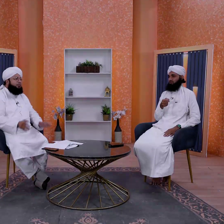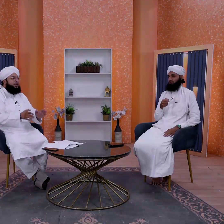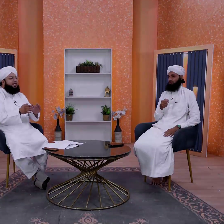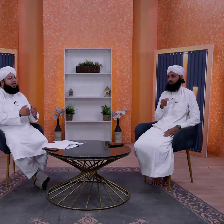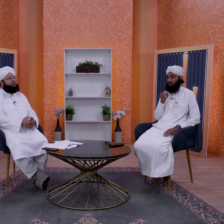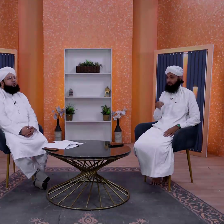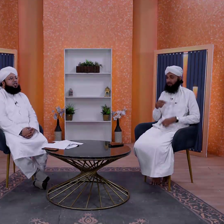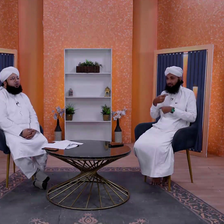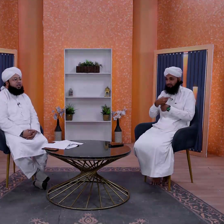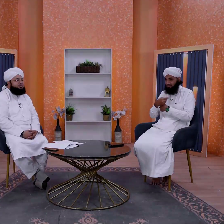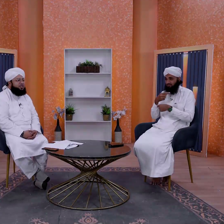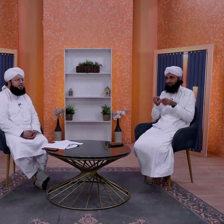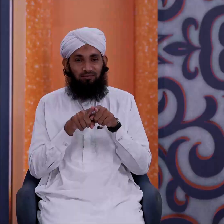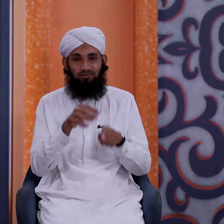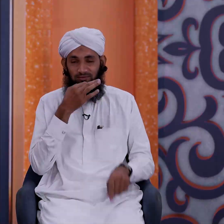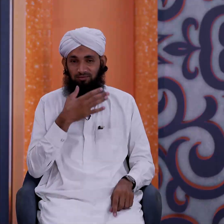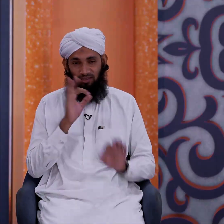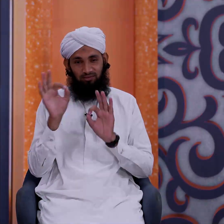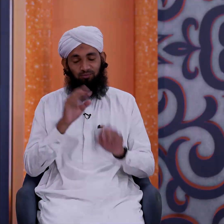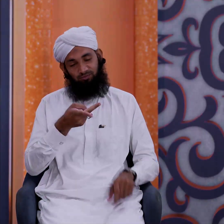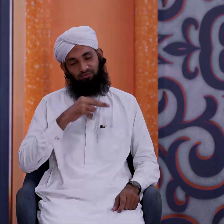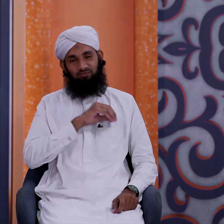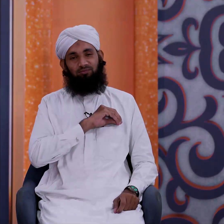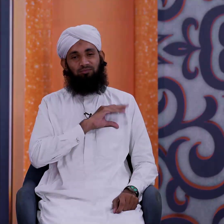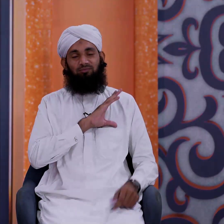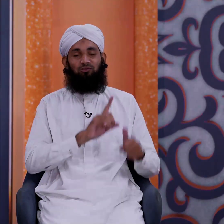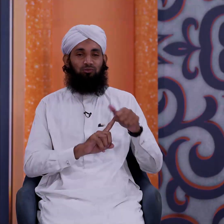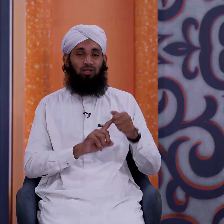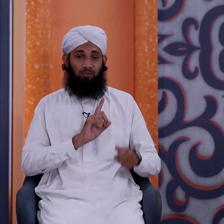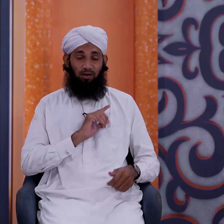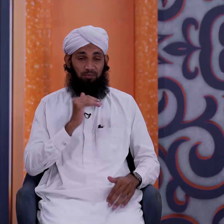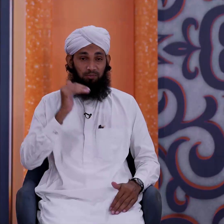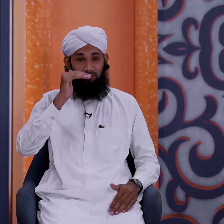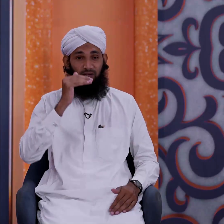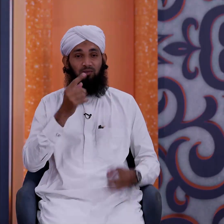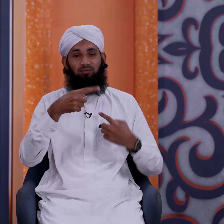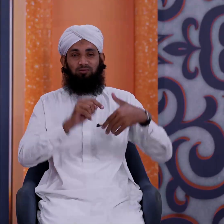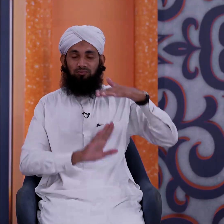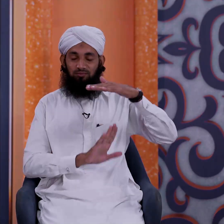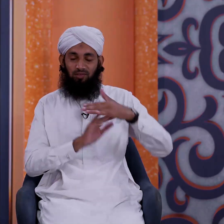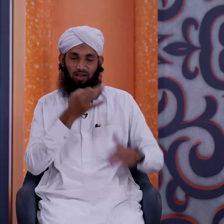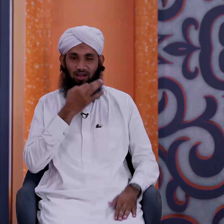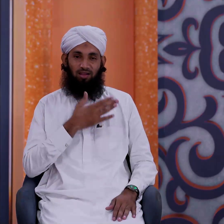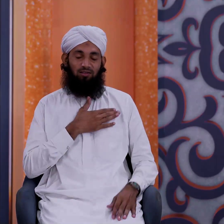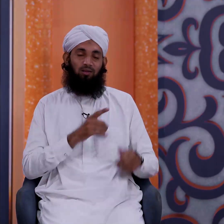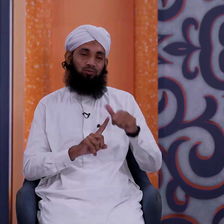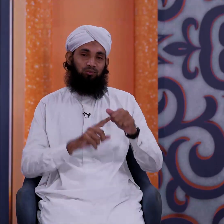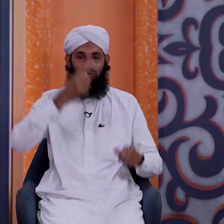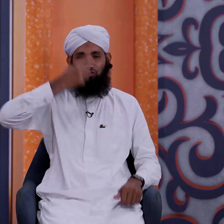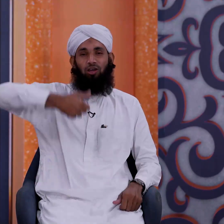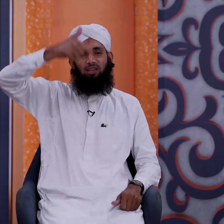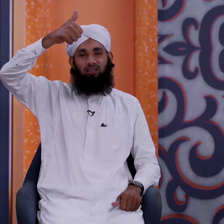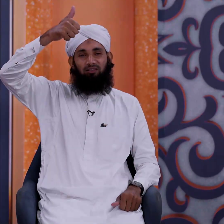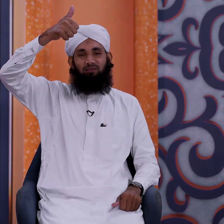جو ہم نے آج سنتیں اور آداب سیکھی اس پر عمل کریں گے, اپنے بڑوں کا اپنے بزرگان دین کا بھی ادب کریں گے